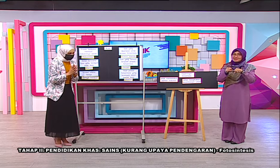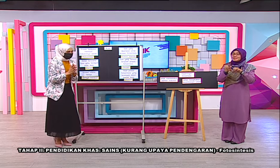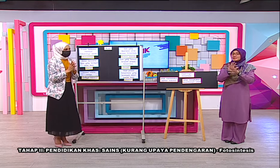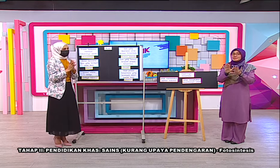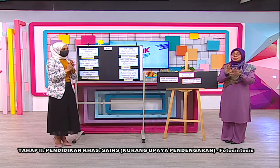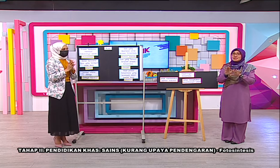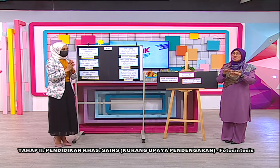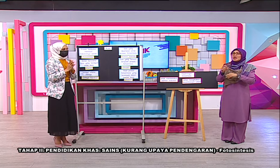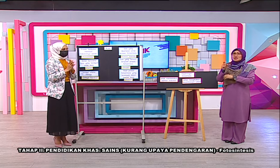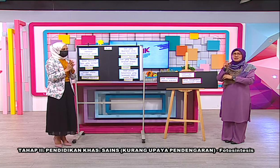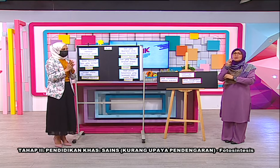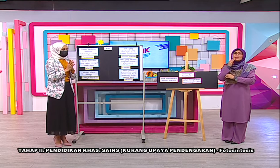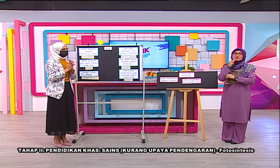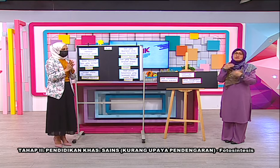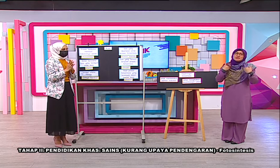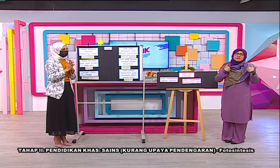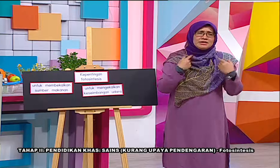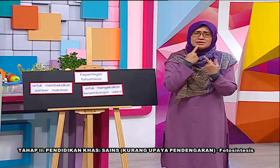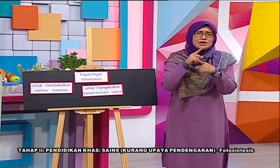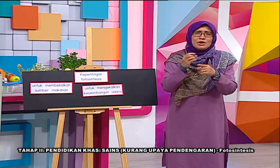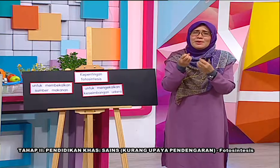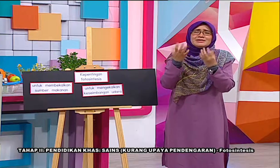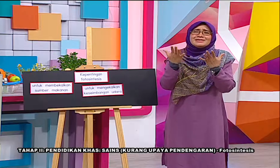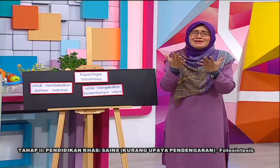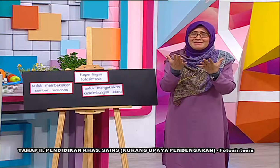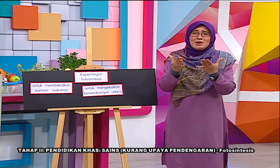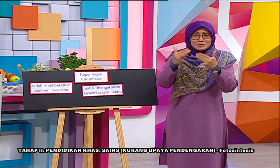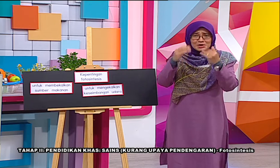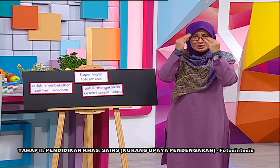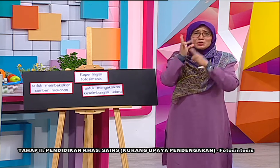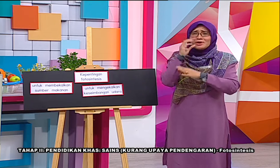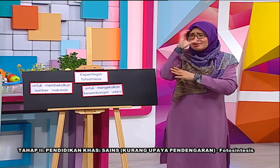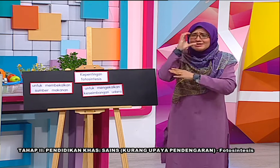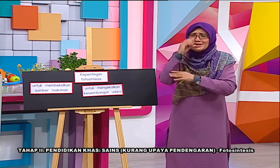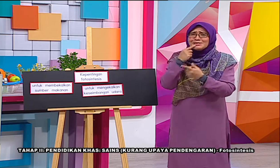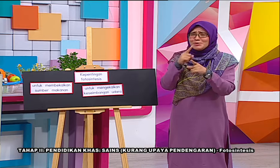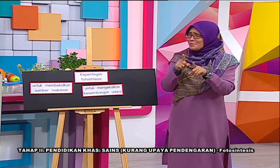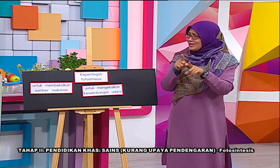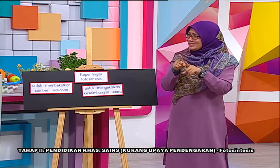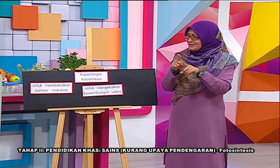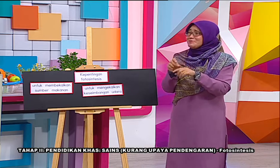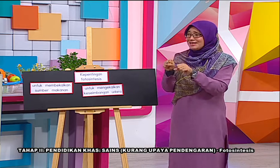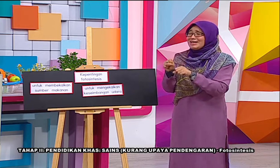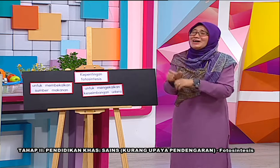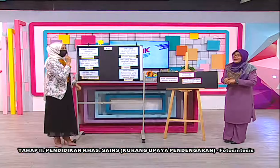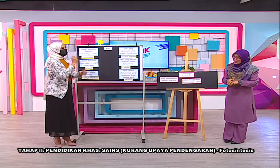takde masalah Mira dah letih dan jawabannya sangat cocok fathillah cari jawaban where